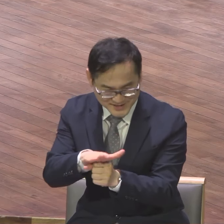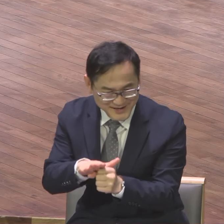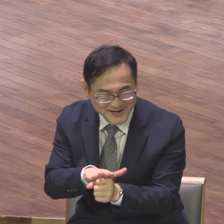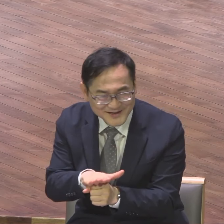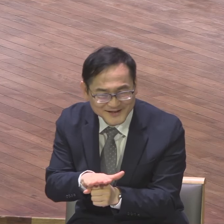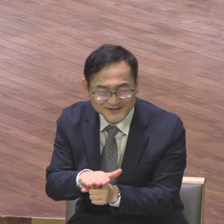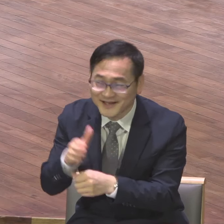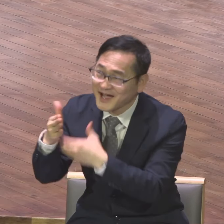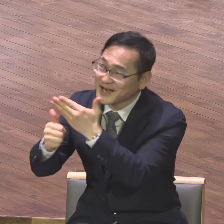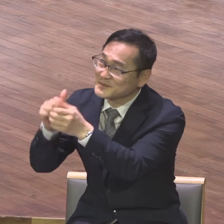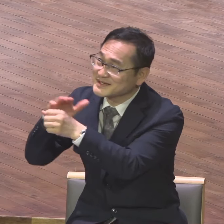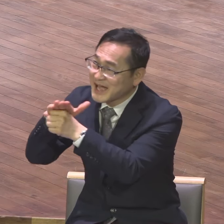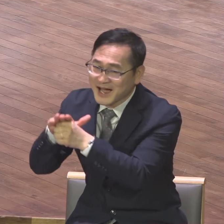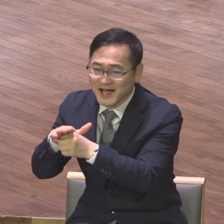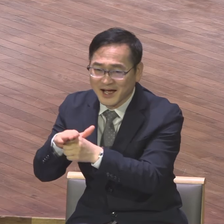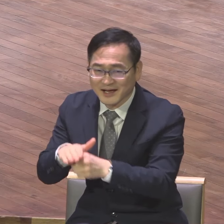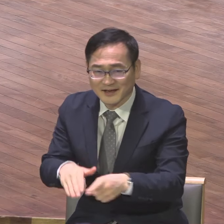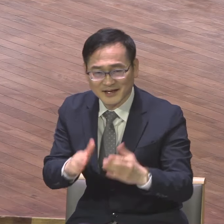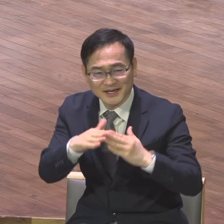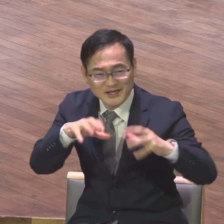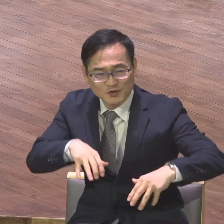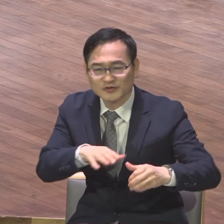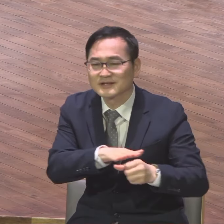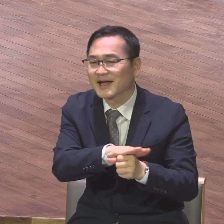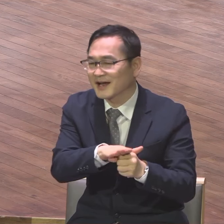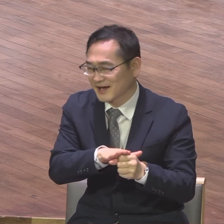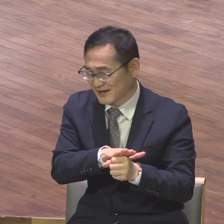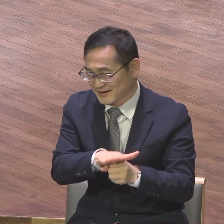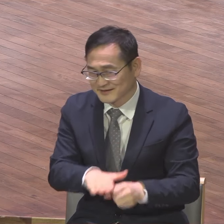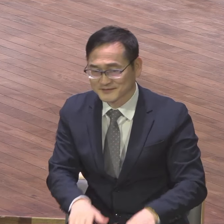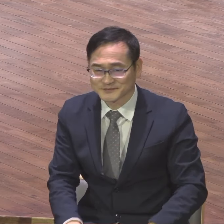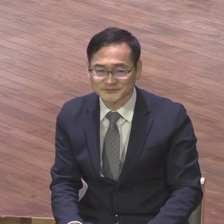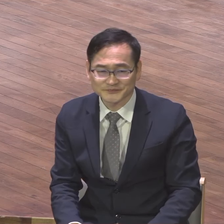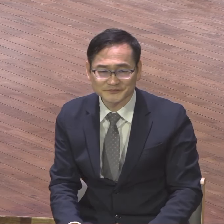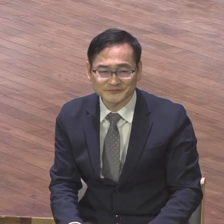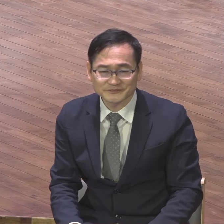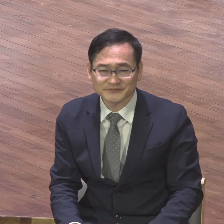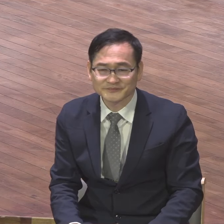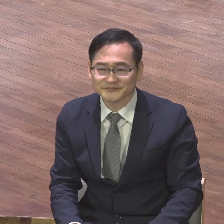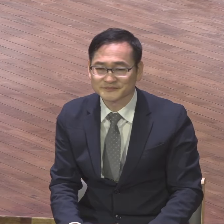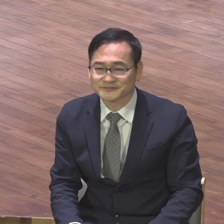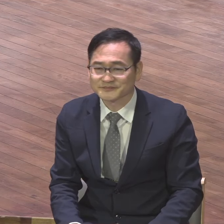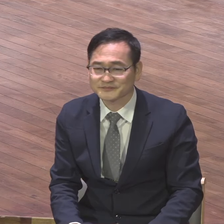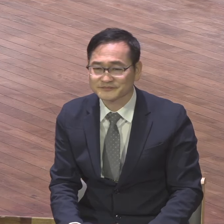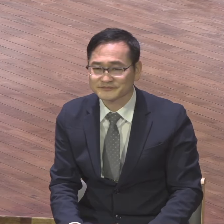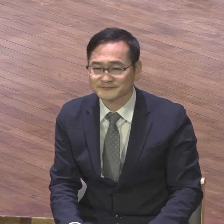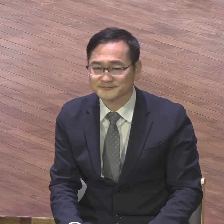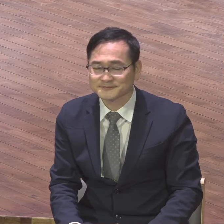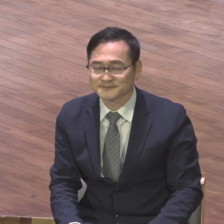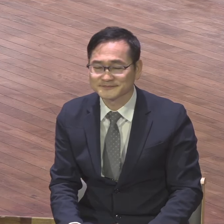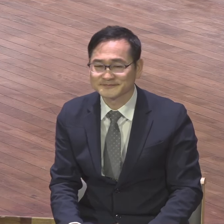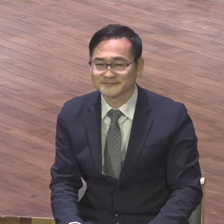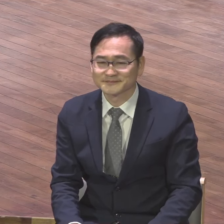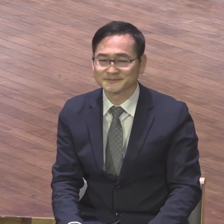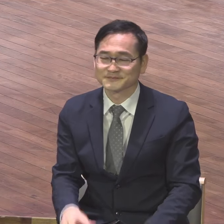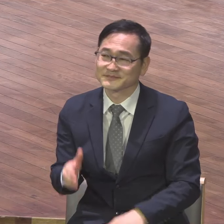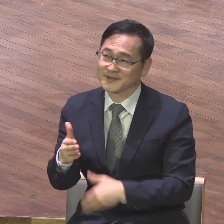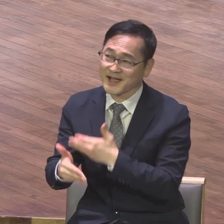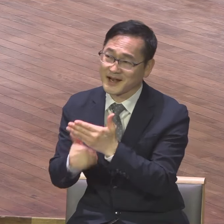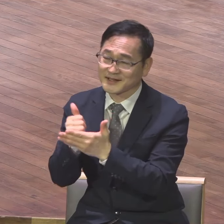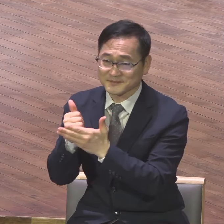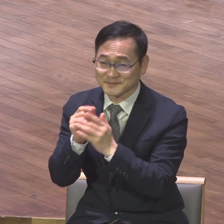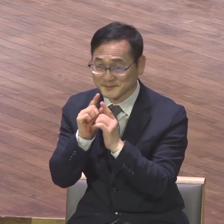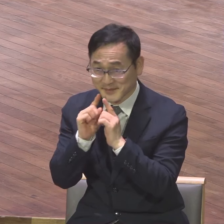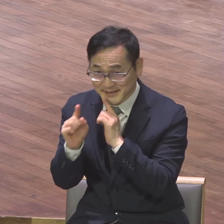하나님 사랑, 나 가족 외 이웃 사랑. 그거예요. 성경이 그렇게 말하죠. 이게 하나님의 말씀의